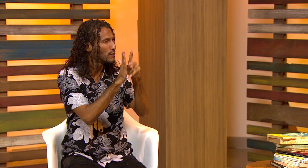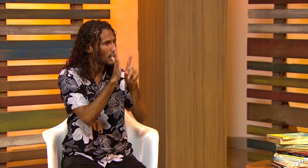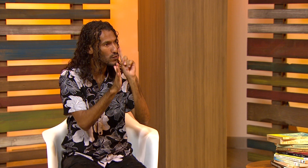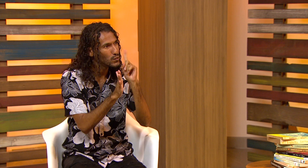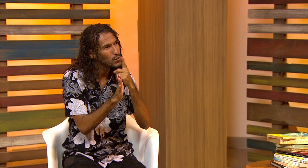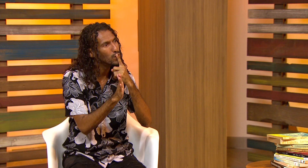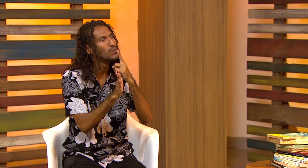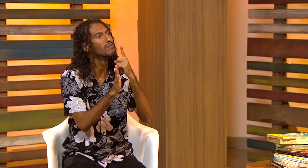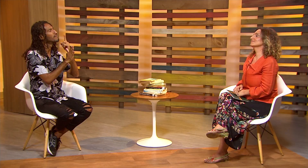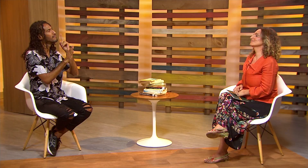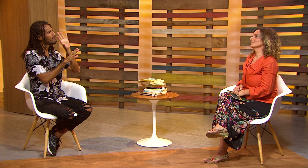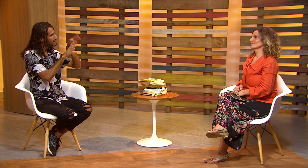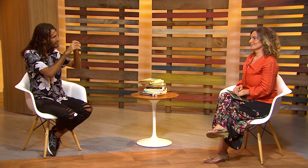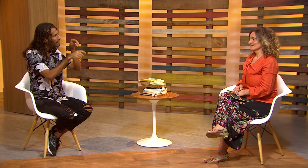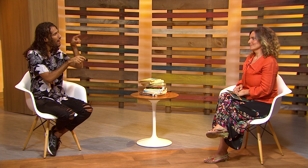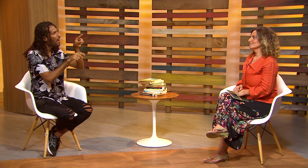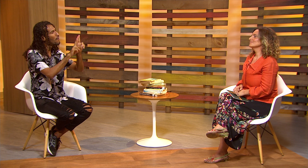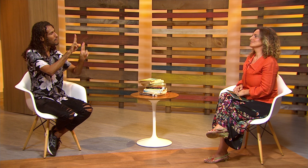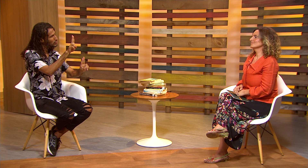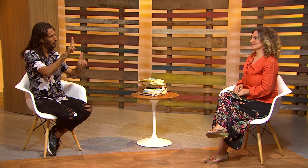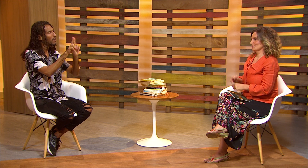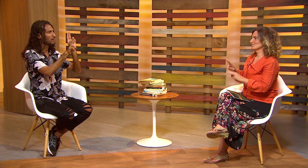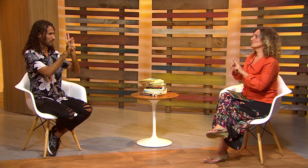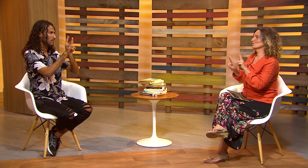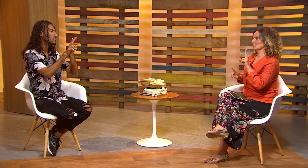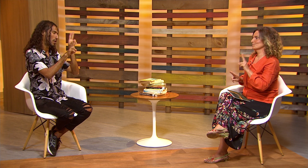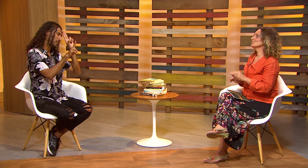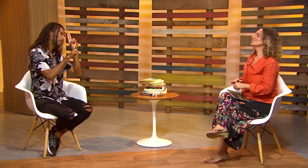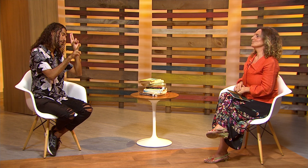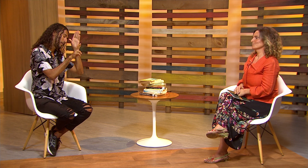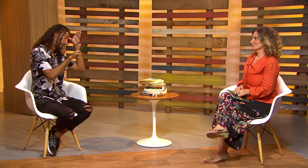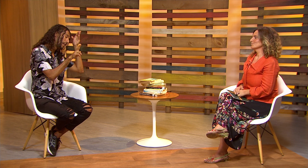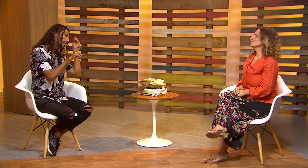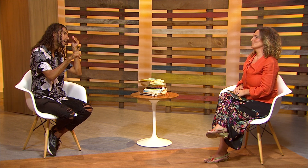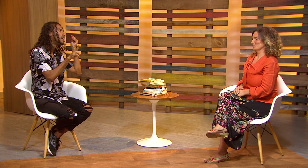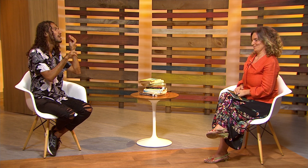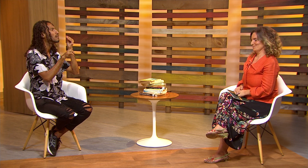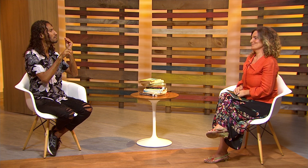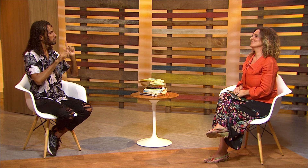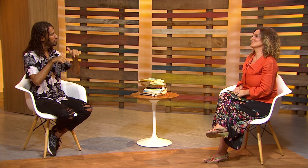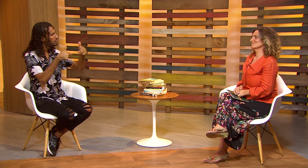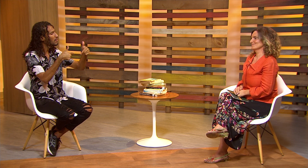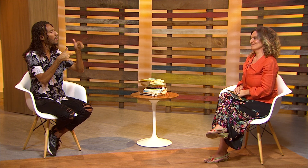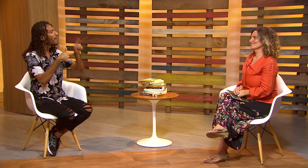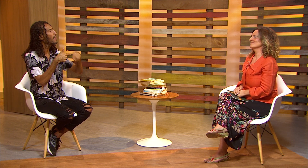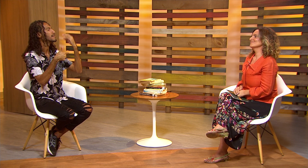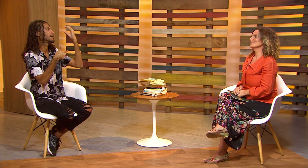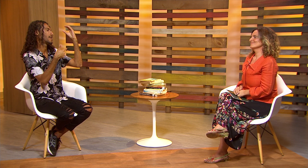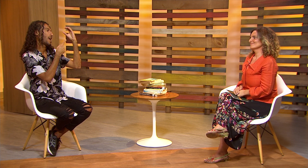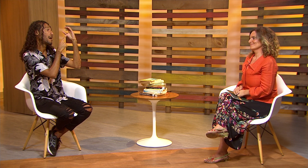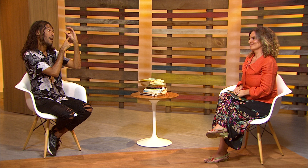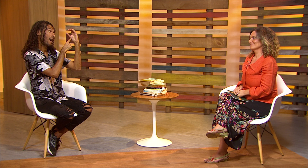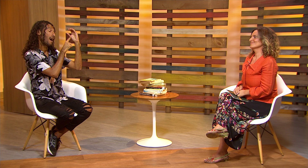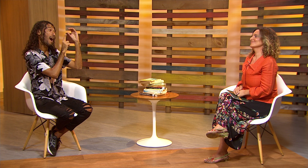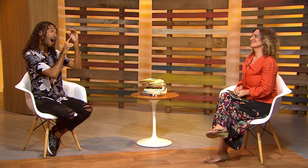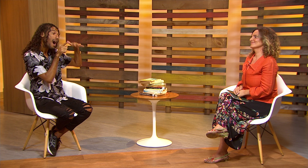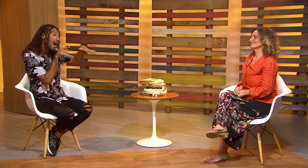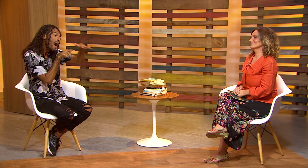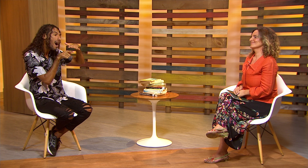pelo YouTube, até mesmo pelo projeto Surdos da UFRJ, coordenando pela professora